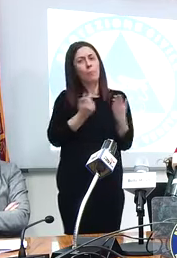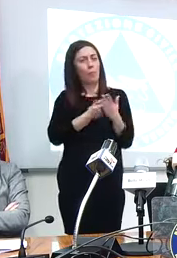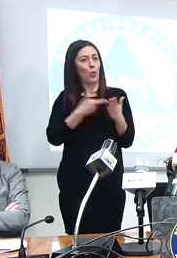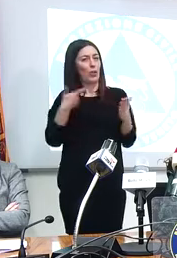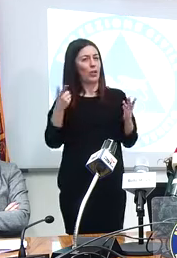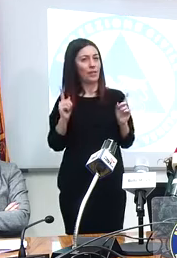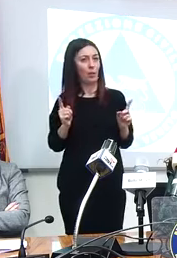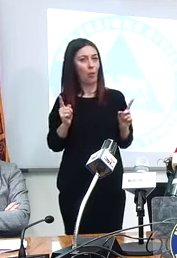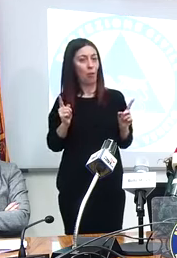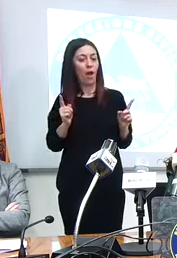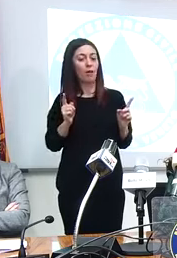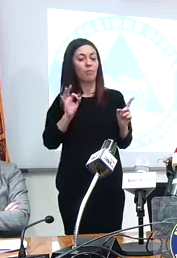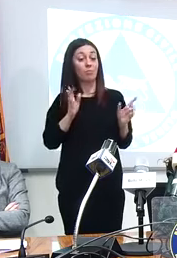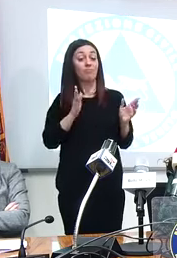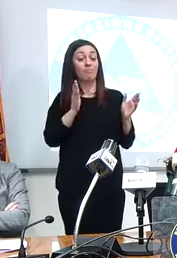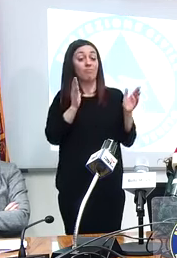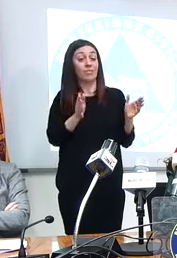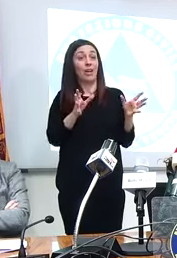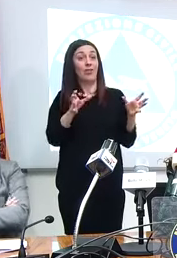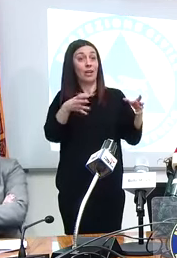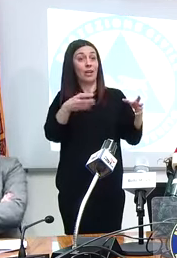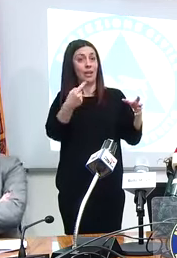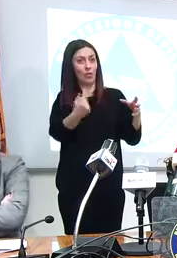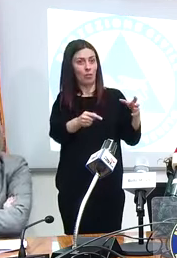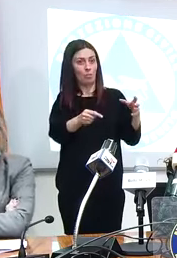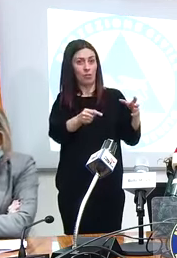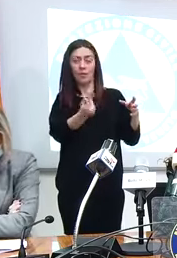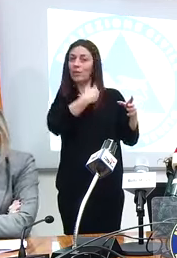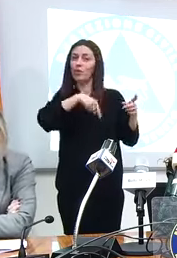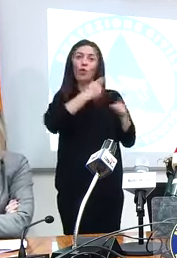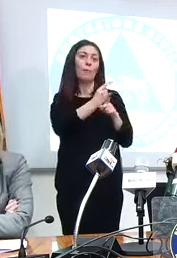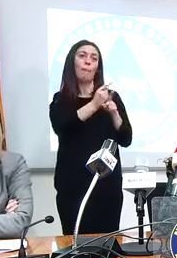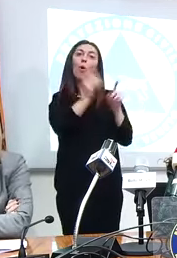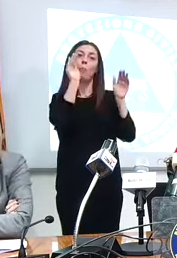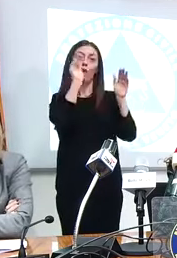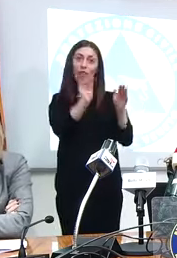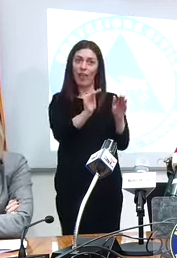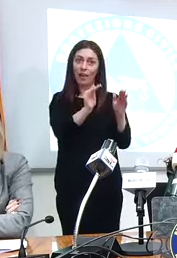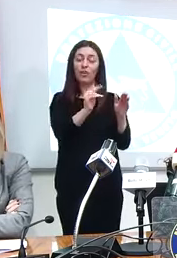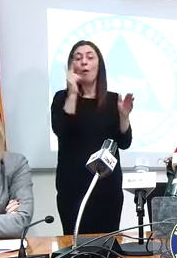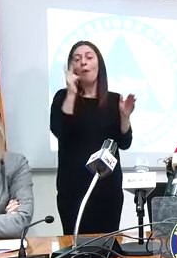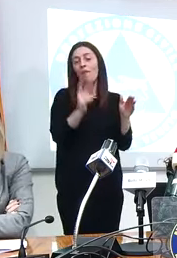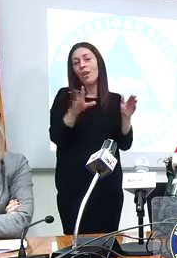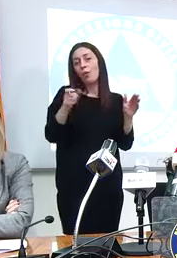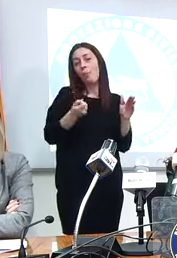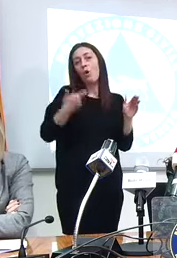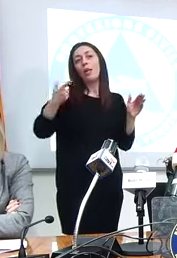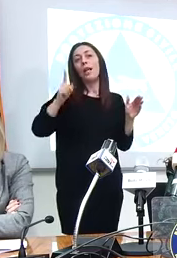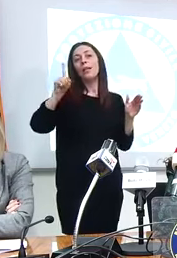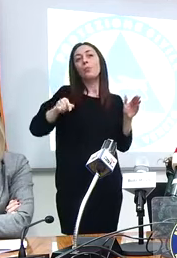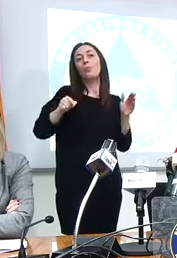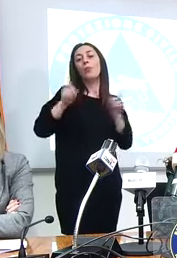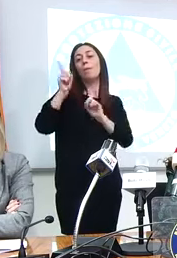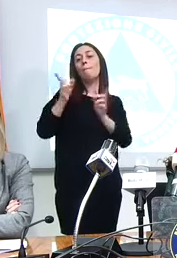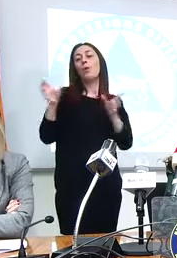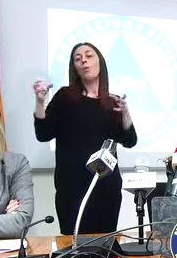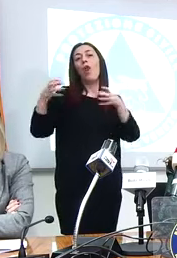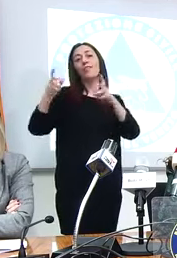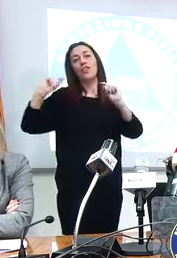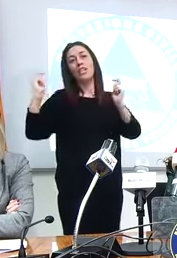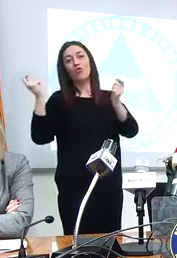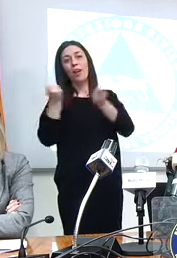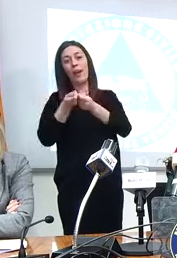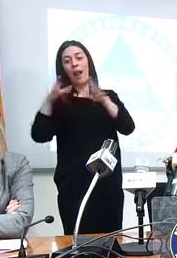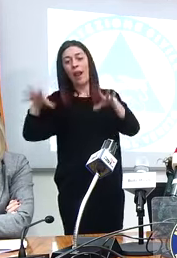quelli abbiamo già iniziato a vaccinare, ma cominciare anche con la popolazione generale, quindi con